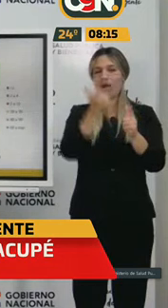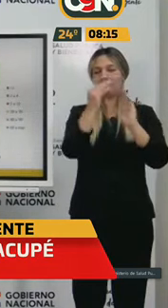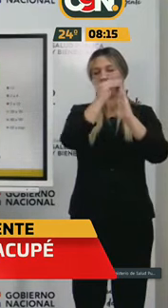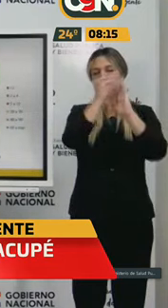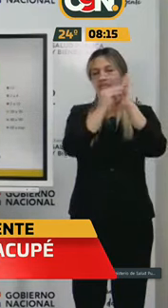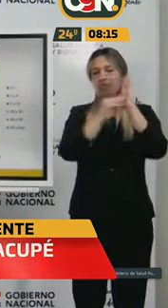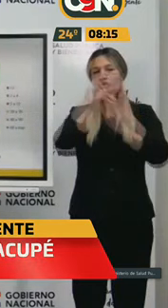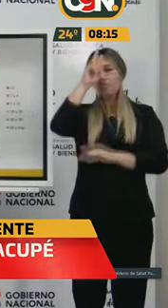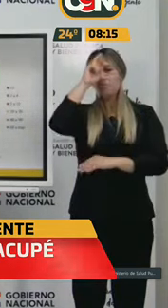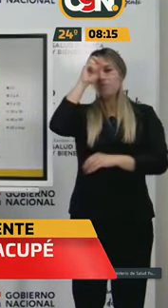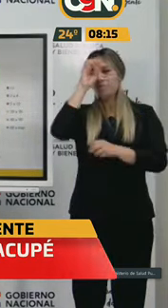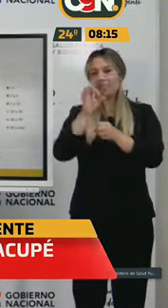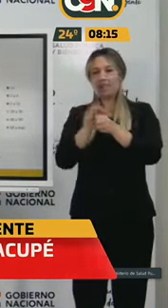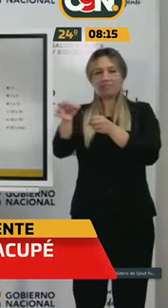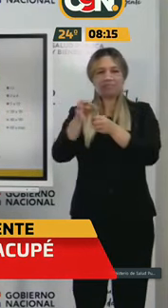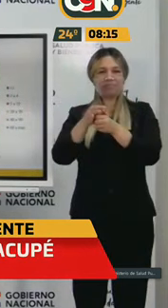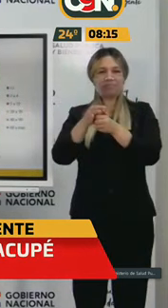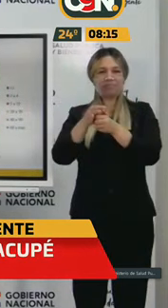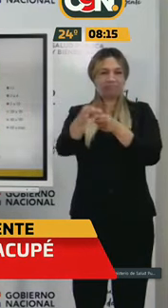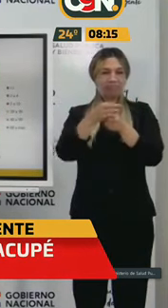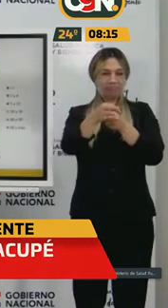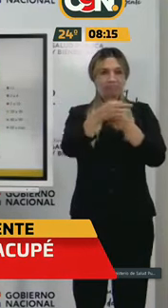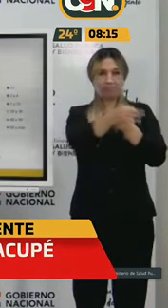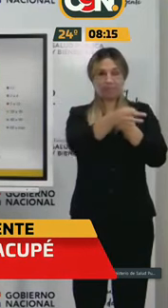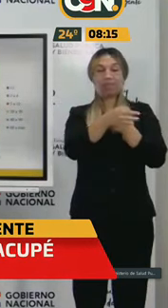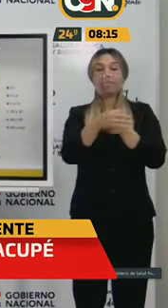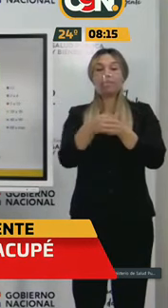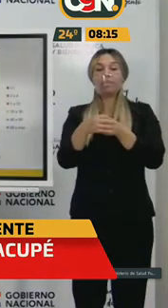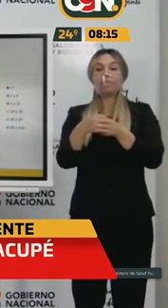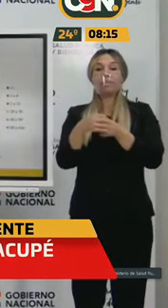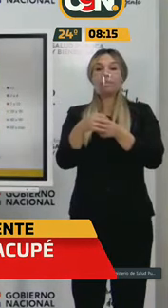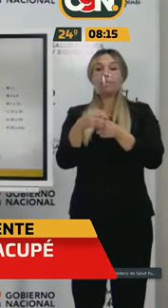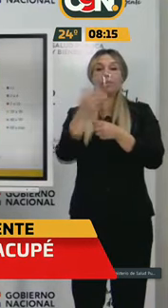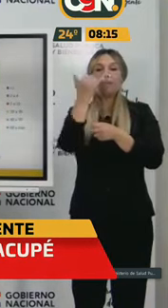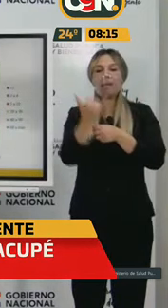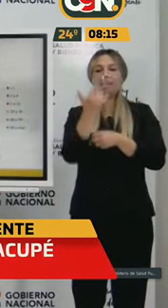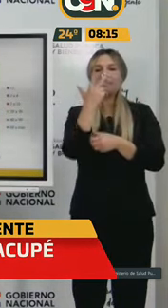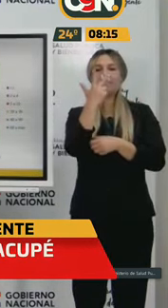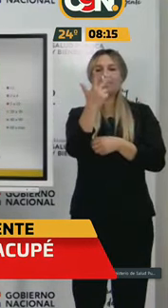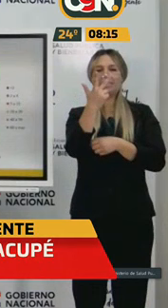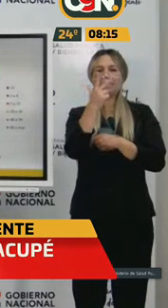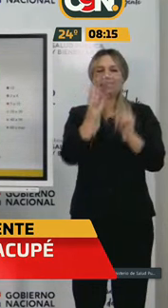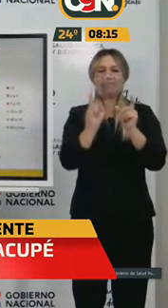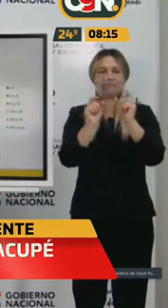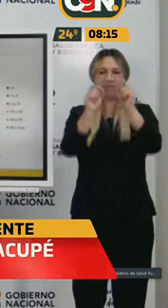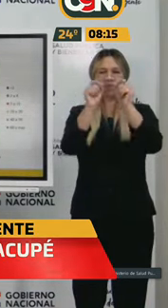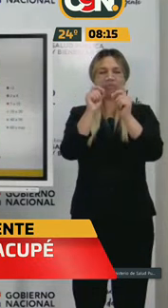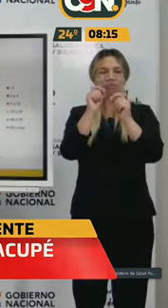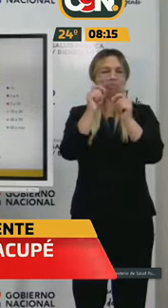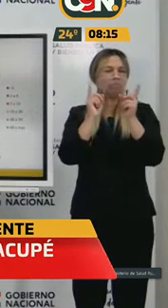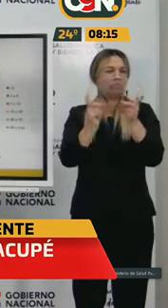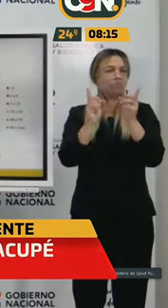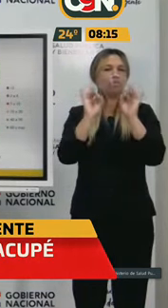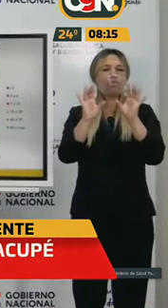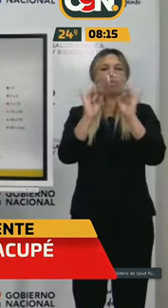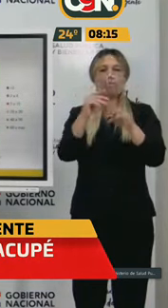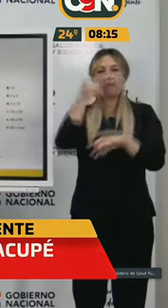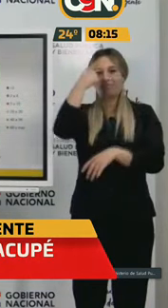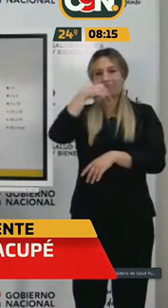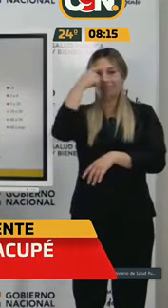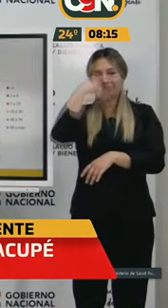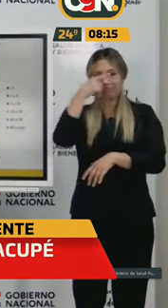hospitales Centinelas y lo que nos permite es comparar 3 virus muy frecuentes respiratorios. El virus